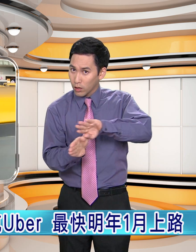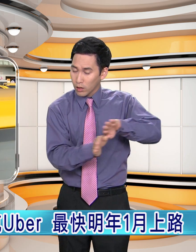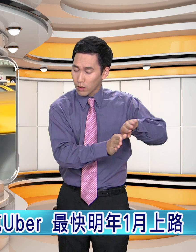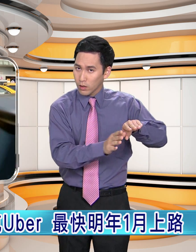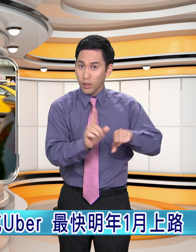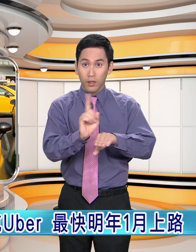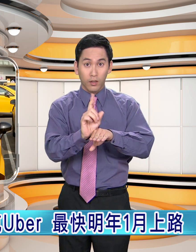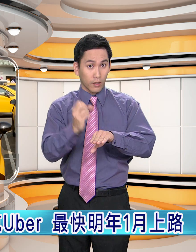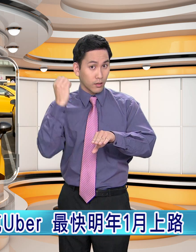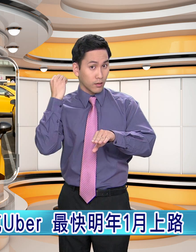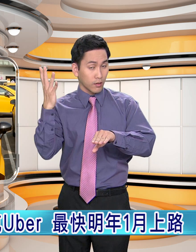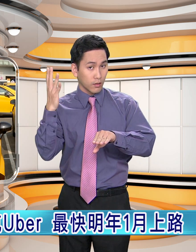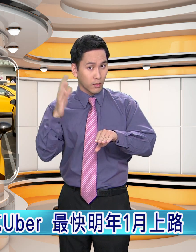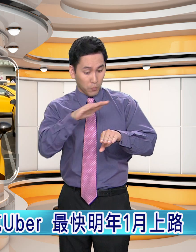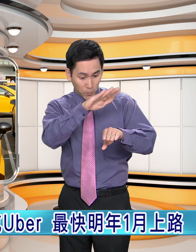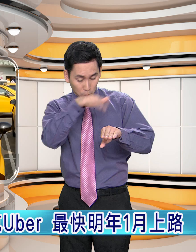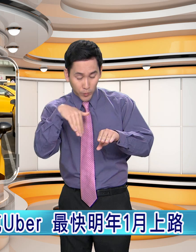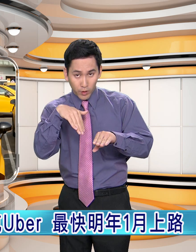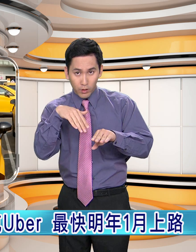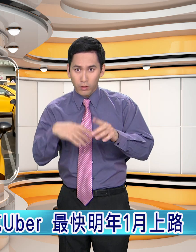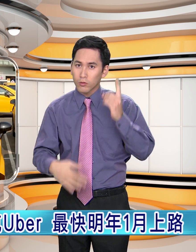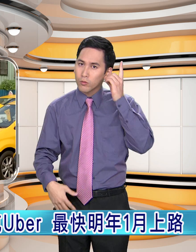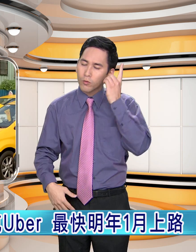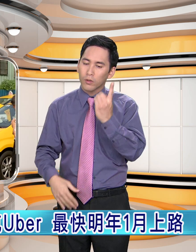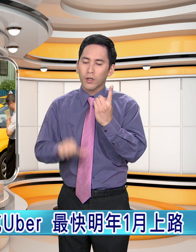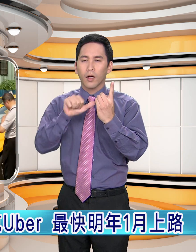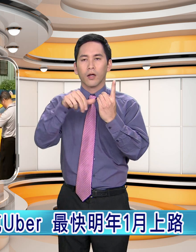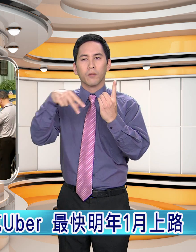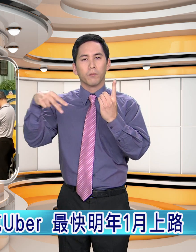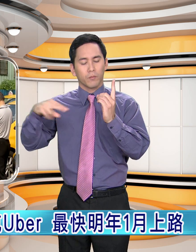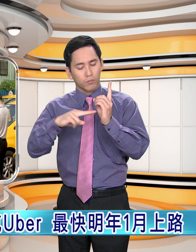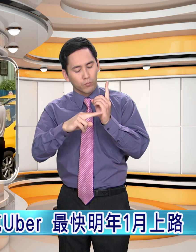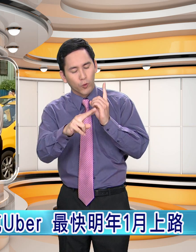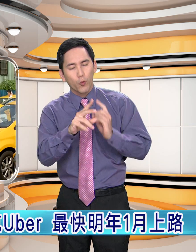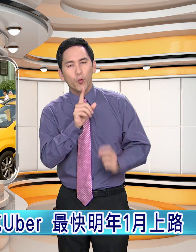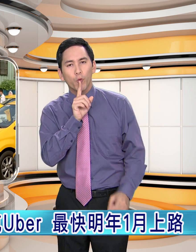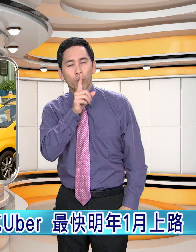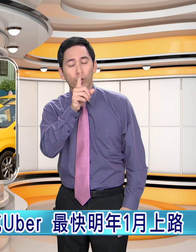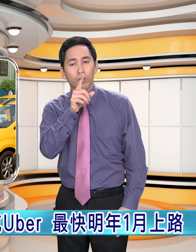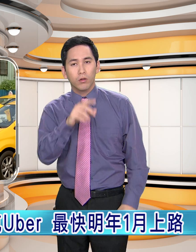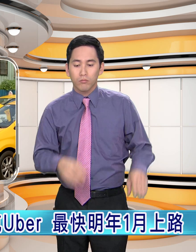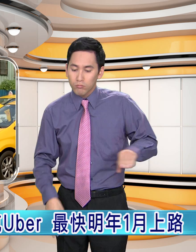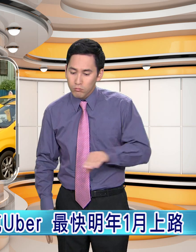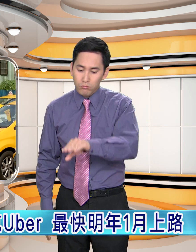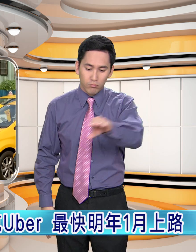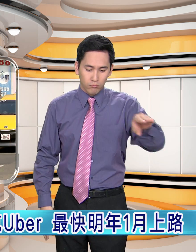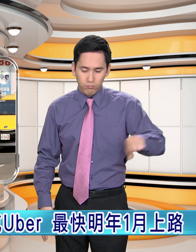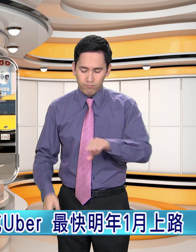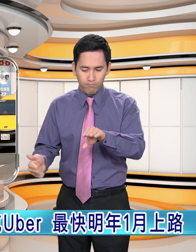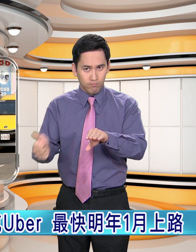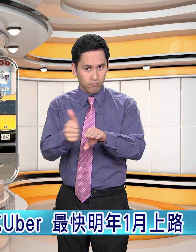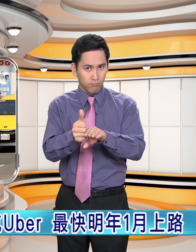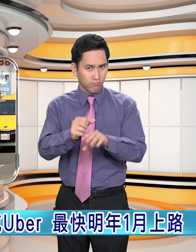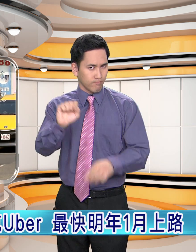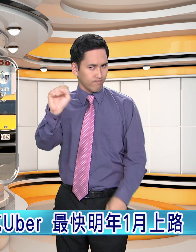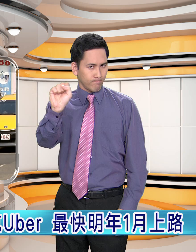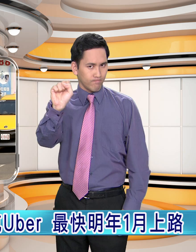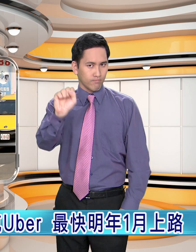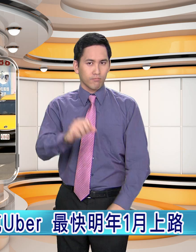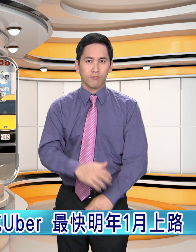只有小黄可以选择。不过多元计程车只能透过 APP 预约叫车，不能够在路上